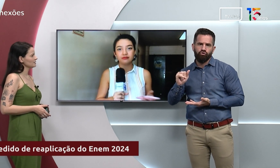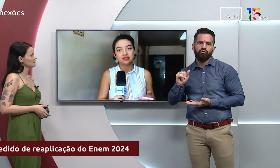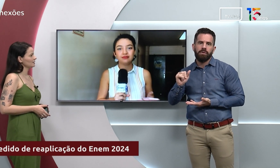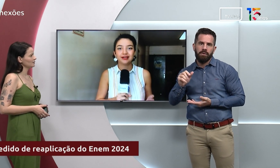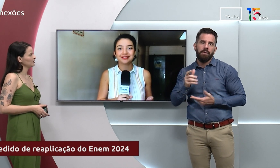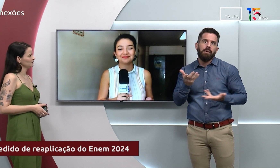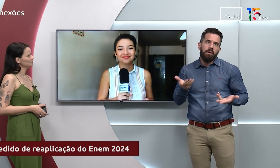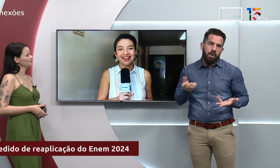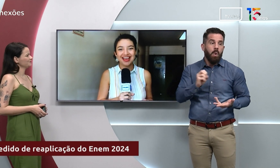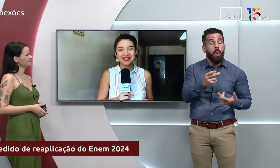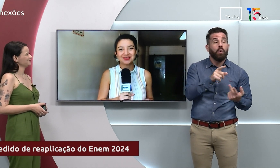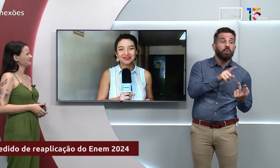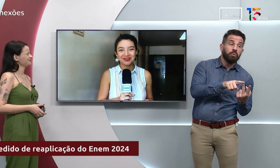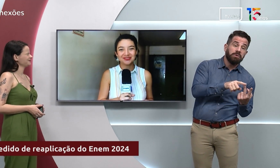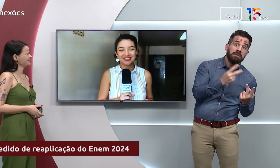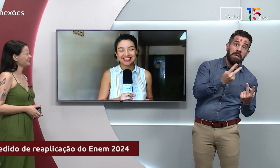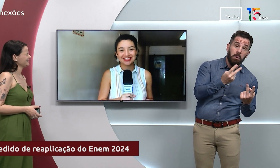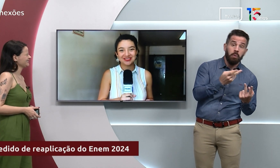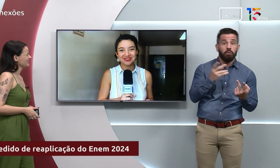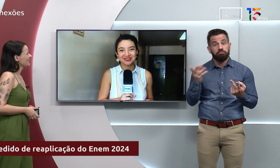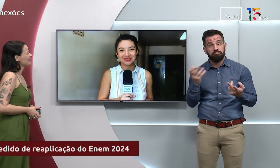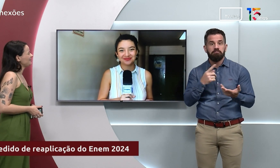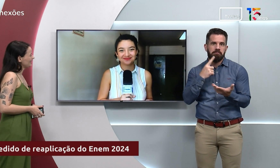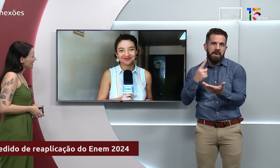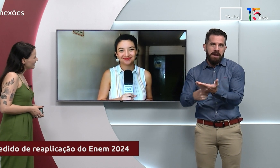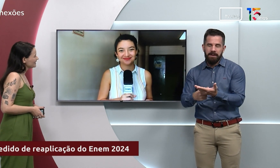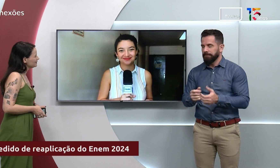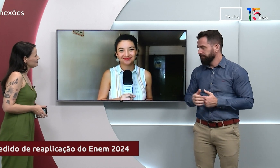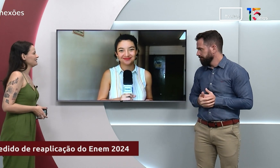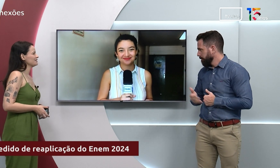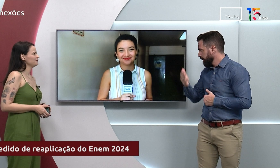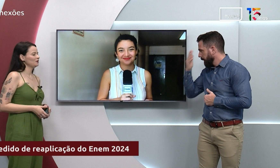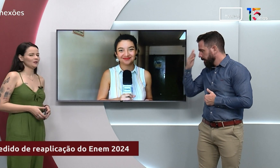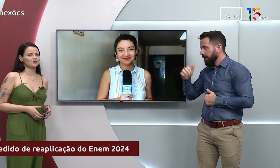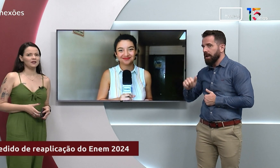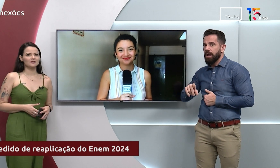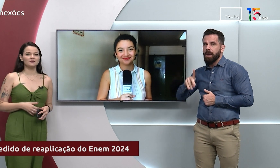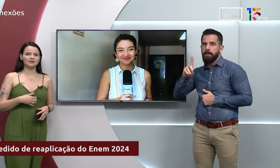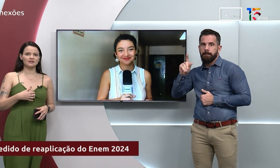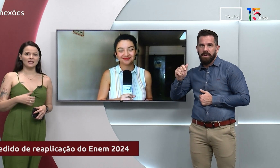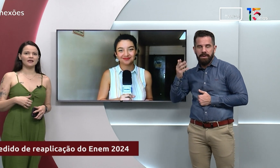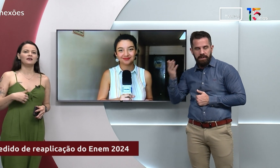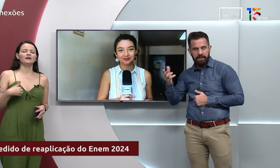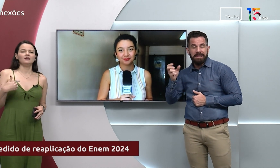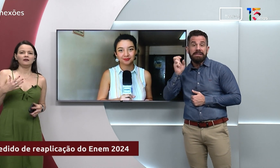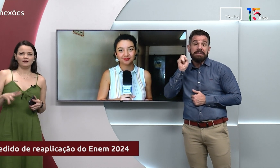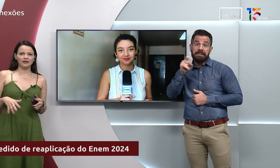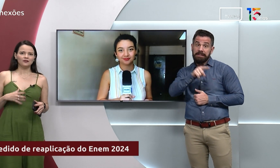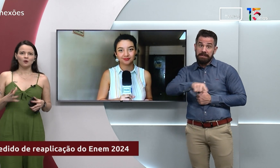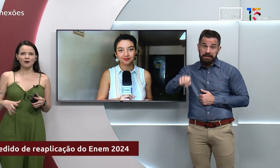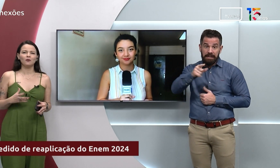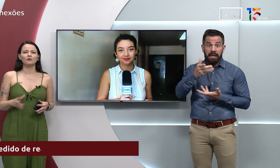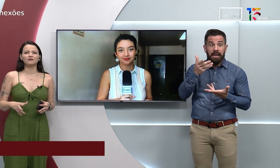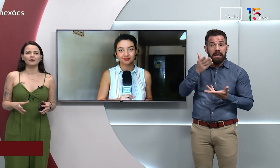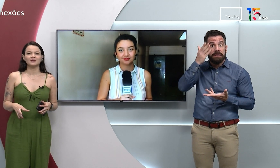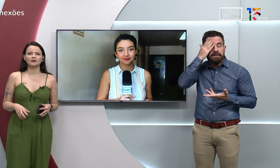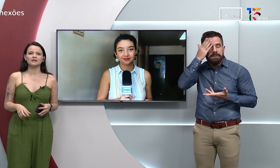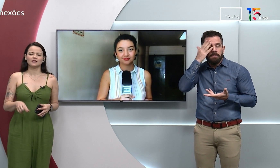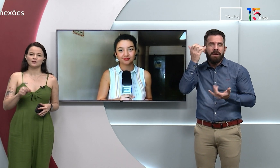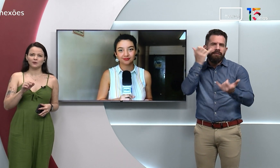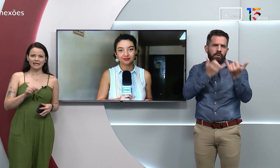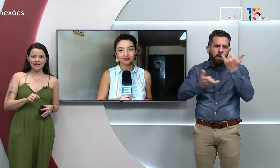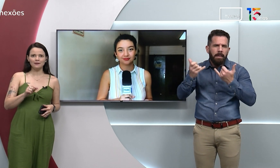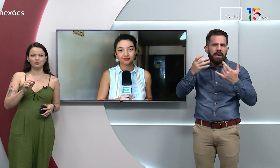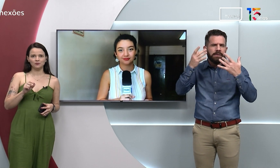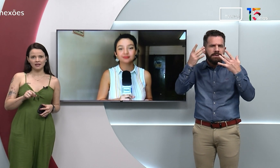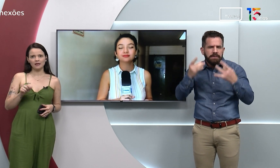e vice-versa. É isso, volto com vocês aí no estúdio. Obrigada, Amanda, pelas informações. Então, se quiser retomar alguma informação,